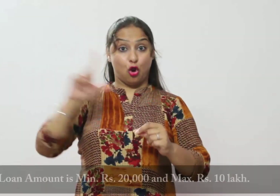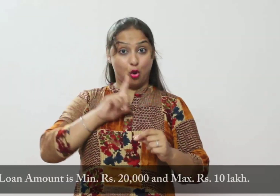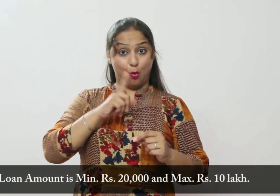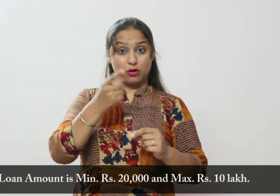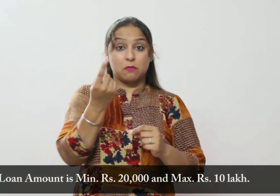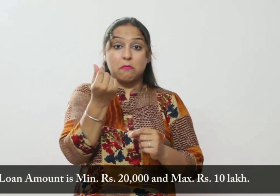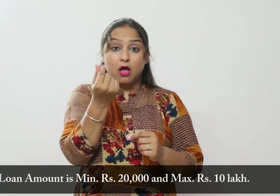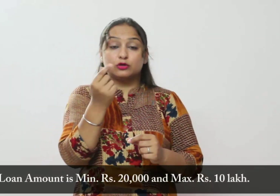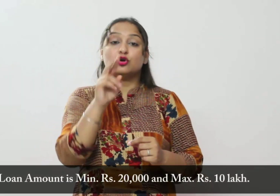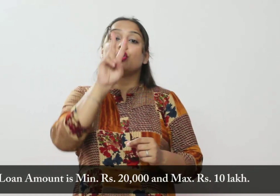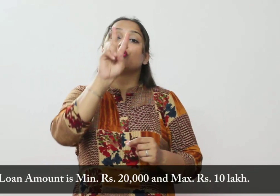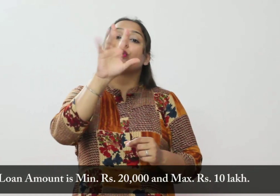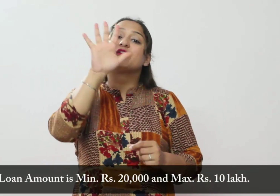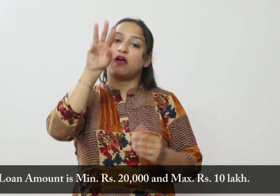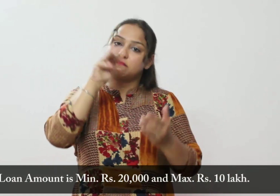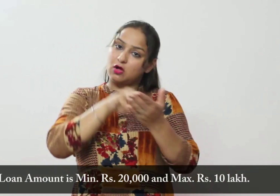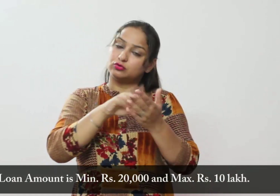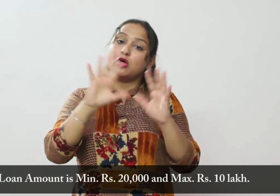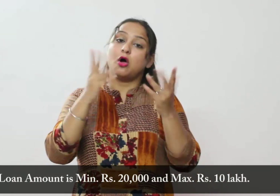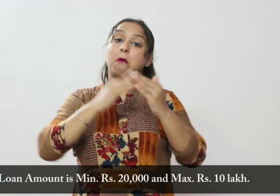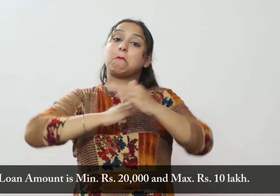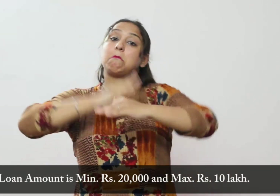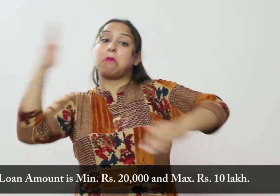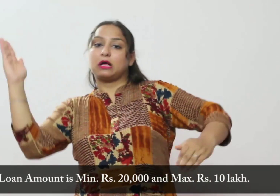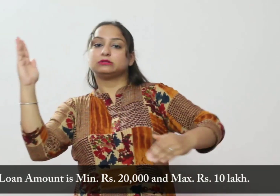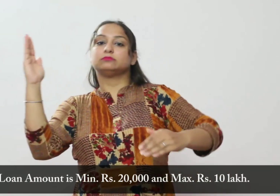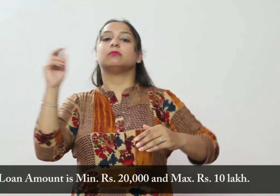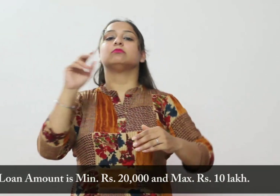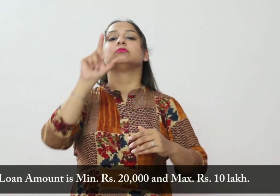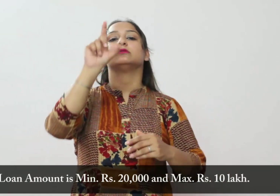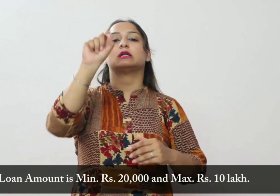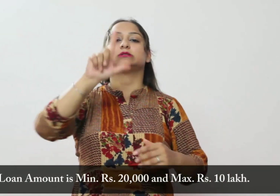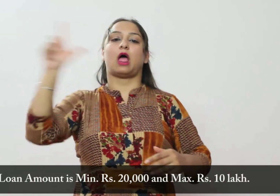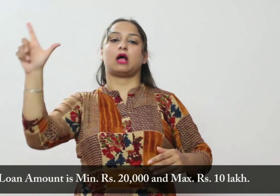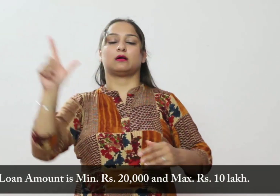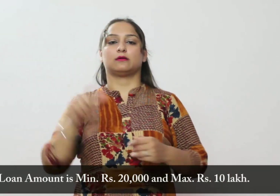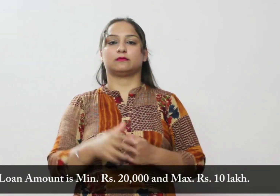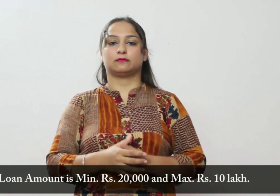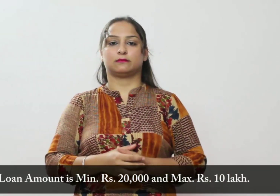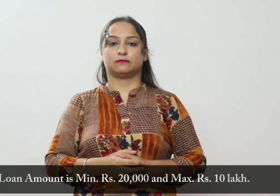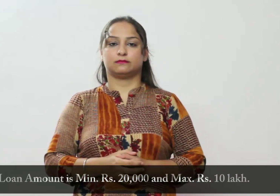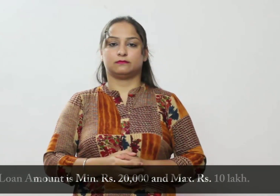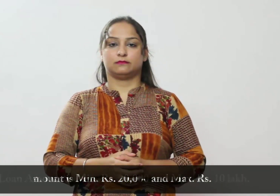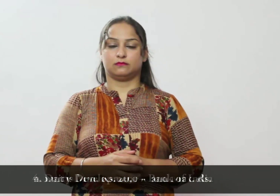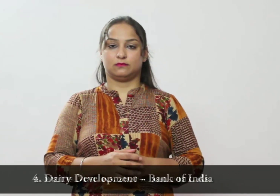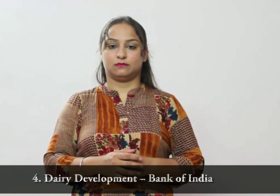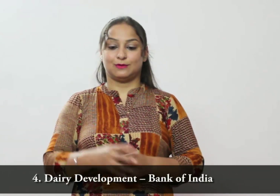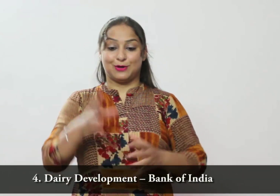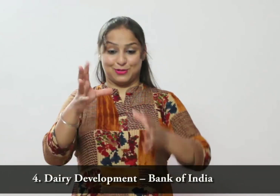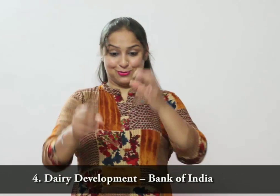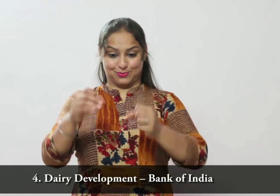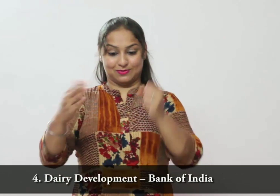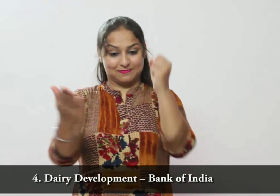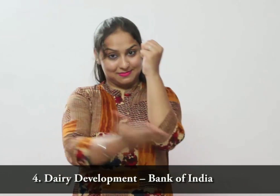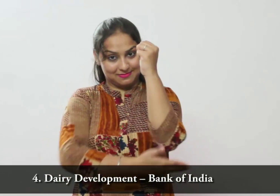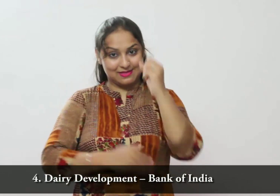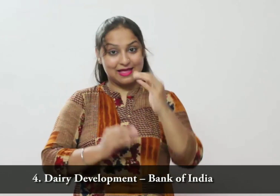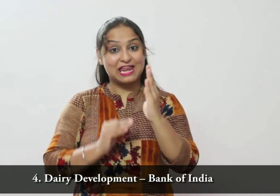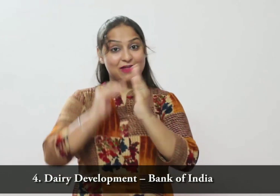ऋण राशि न्यूनतम राशि है 20,000 और अधिकतम राशि है 10 लाख। नंबर 4, डेयरी